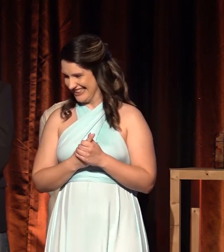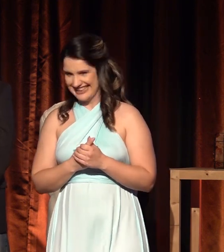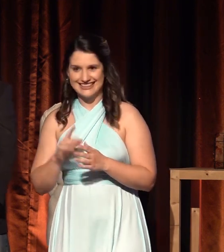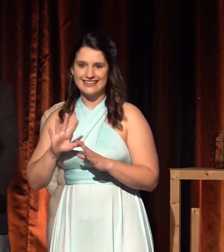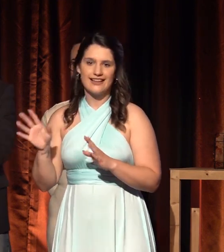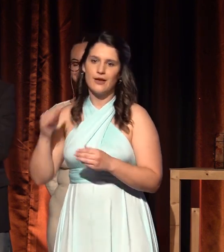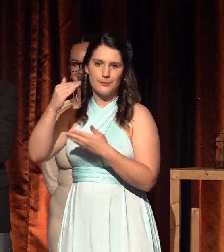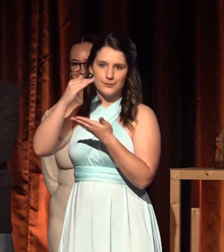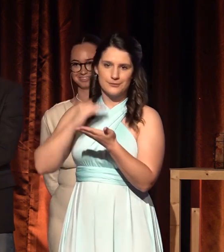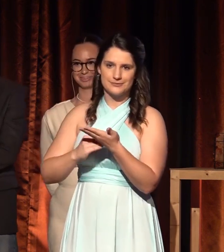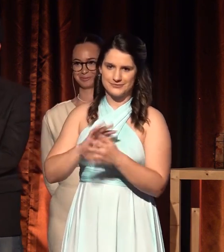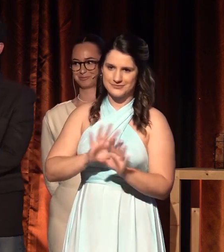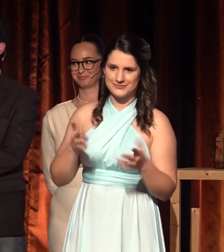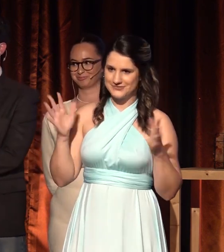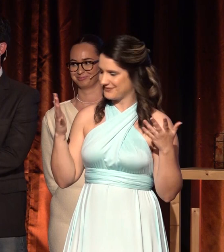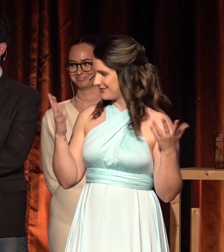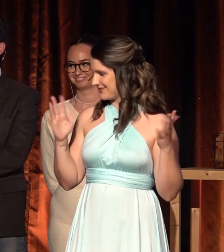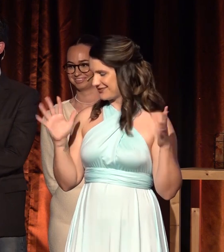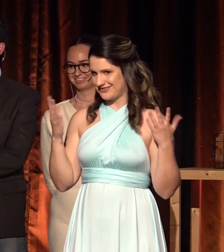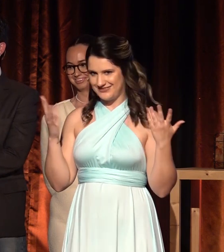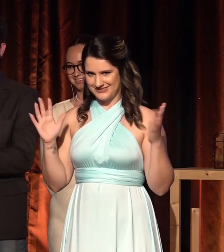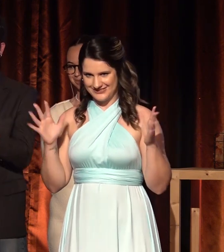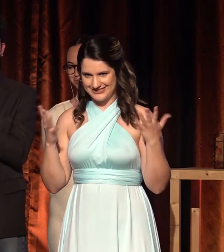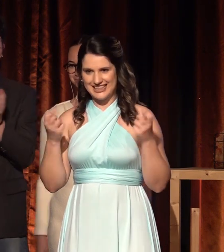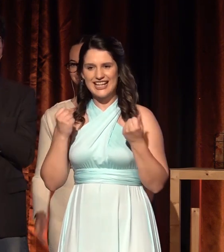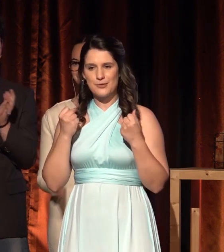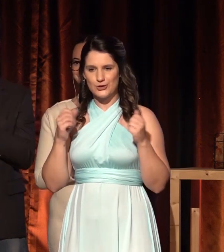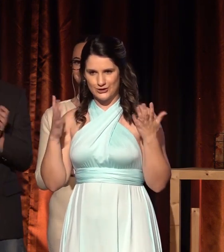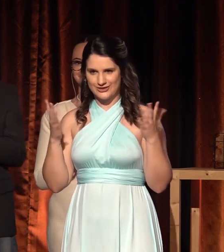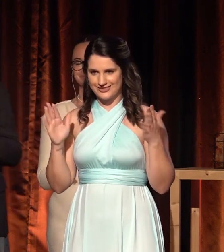bueno. Els nervis.